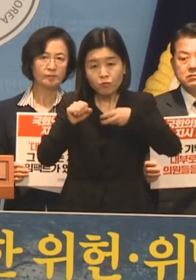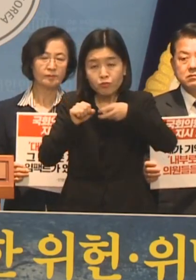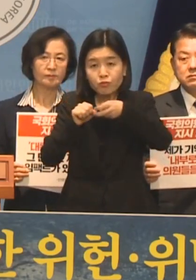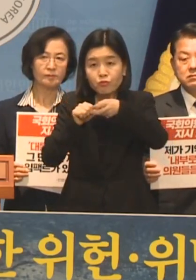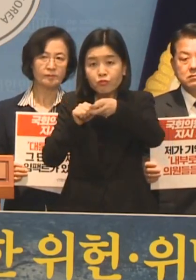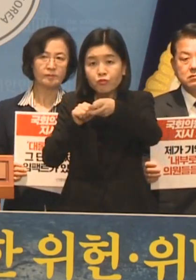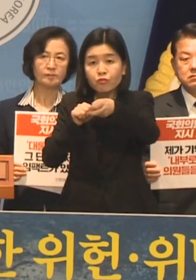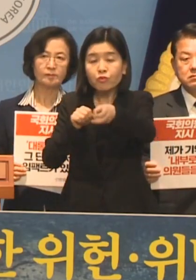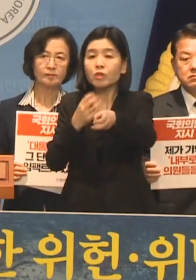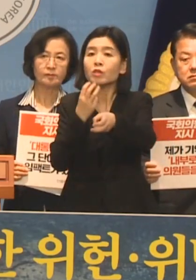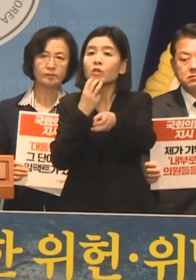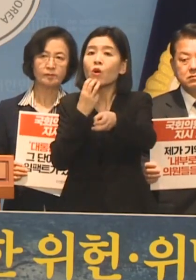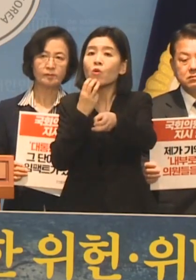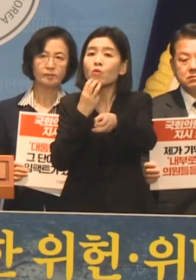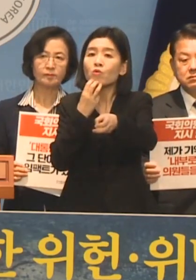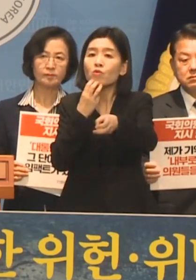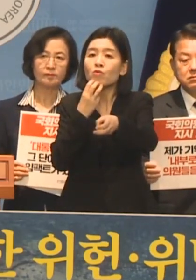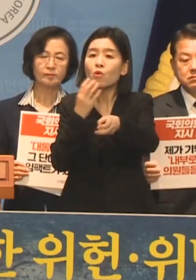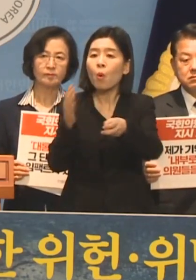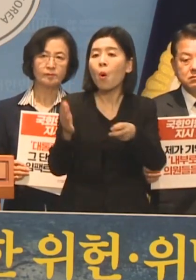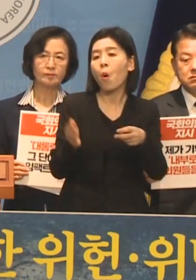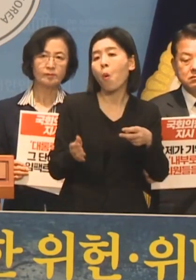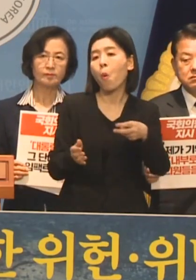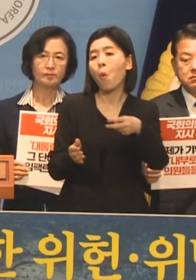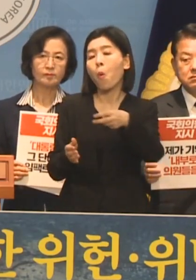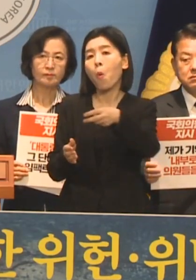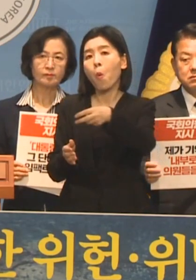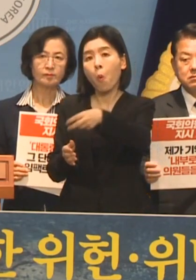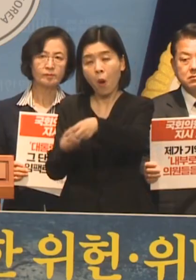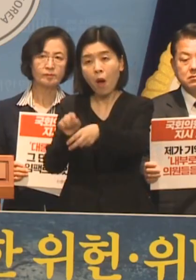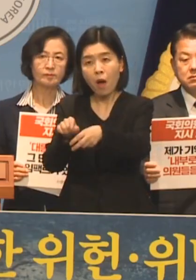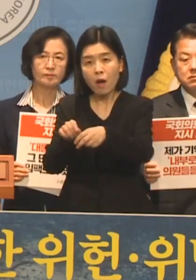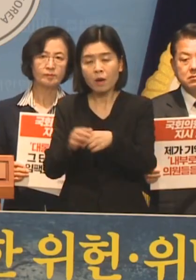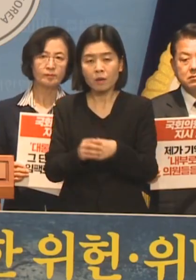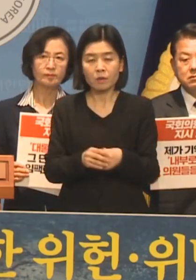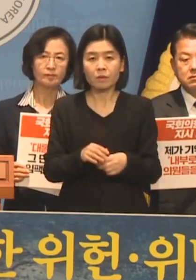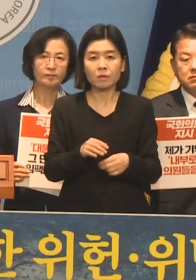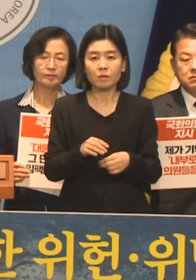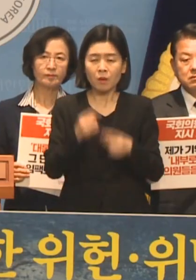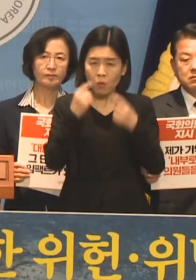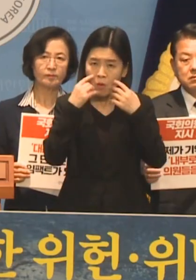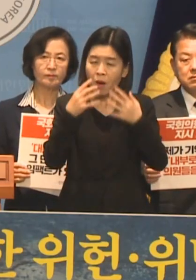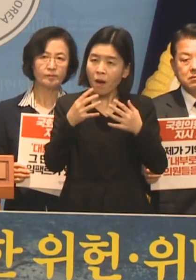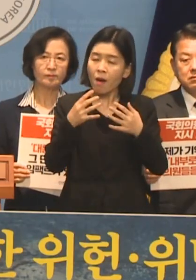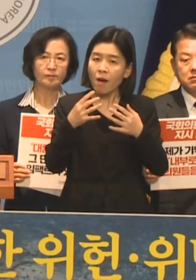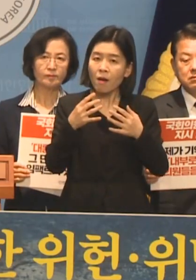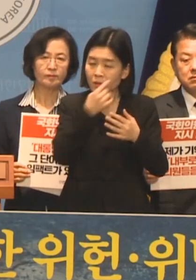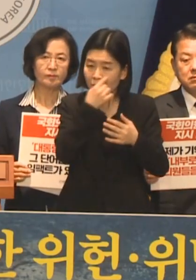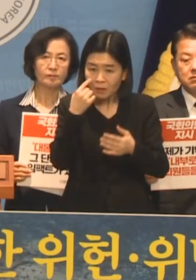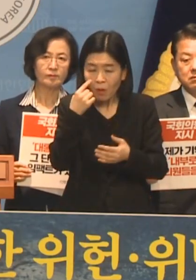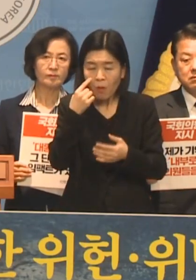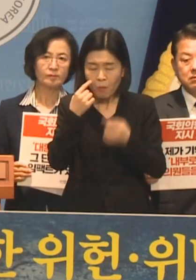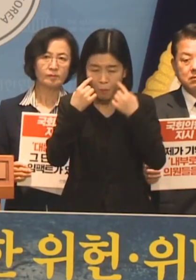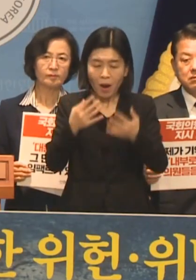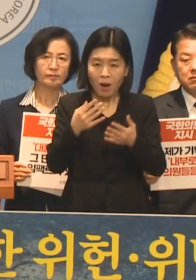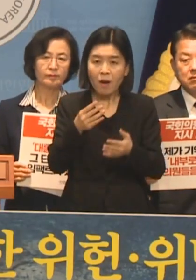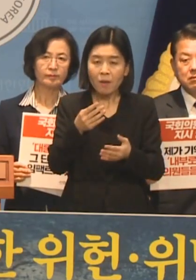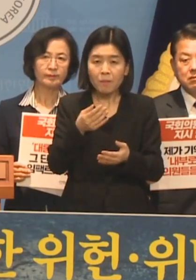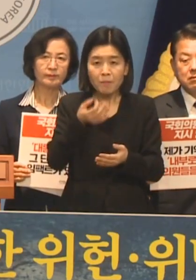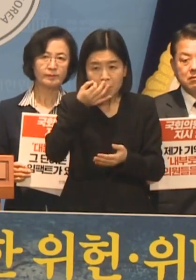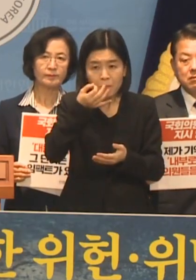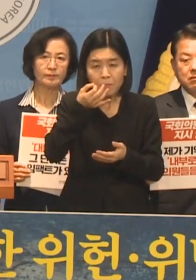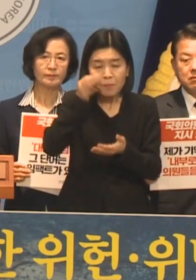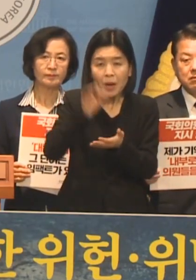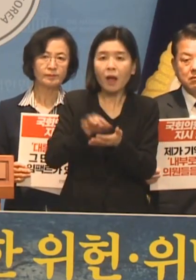떠나서 서울로 향하고 있었습니다. 그러나 명백한 증거 앞에서도 윤석열 일당은